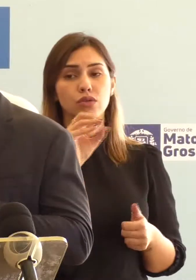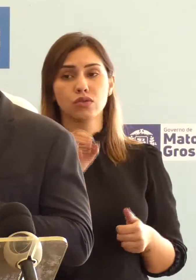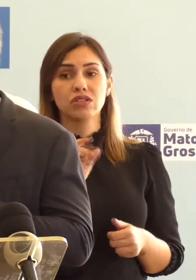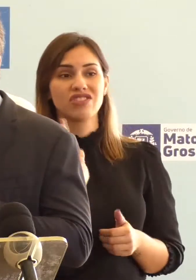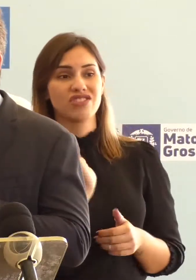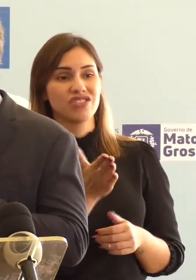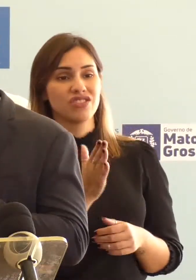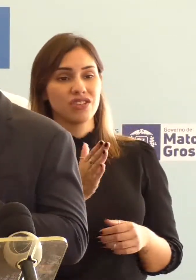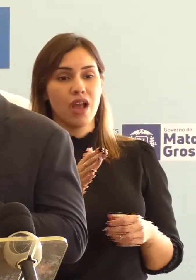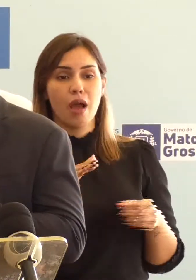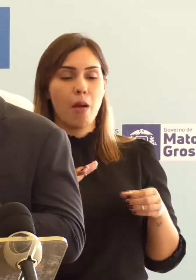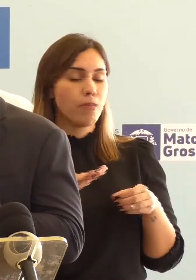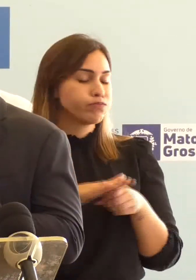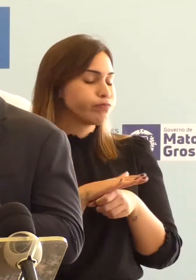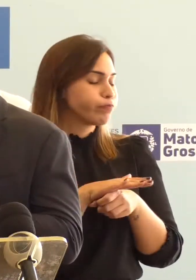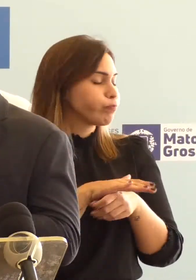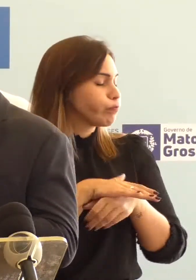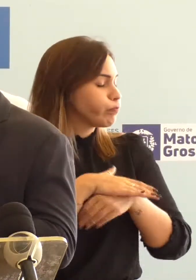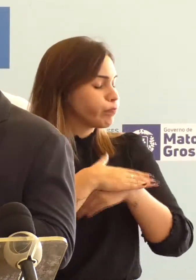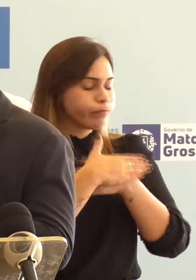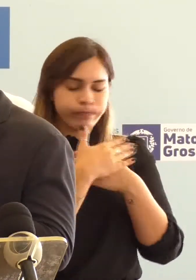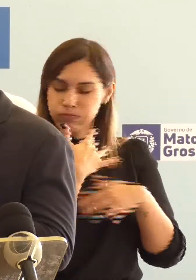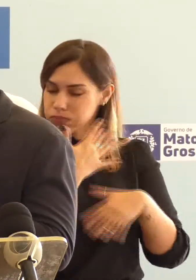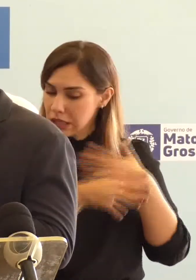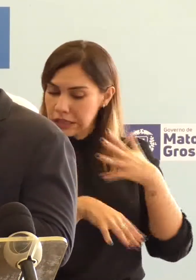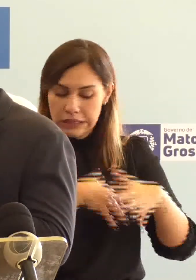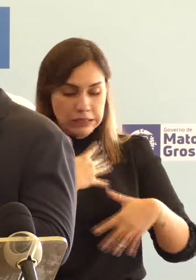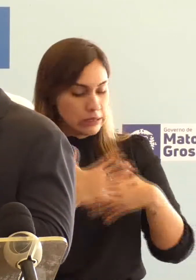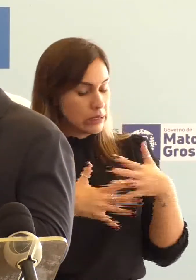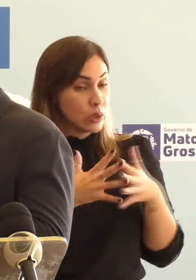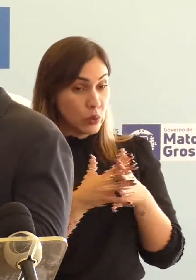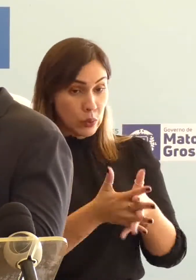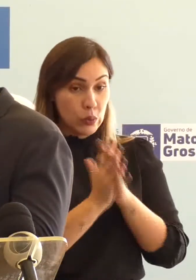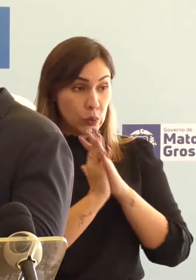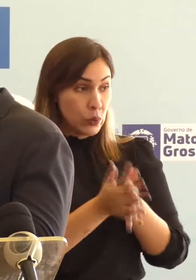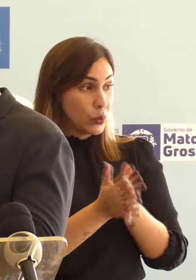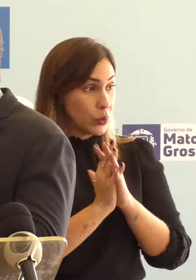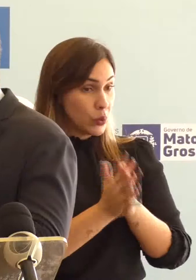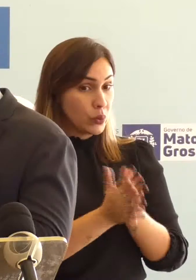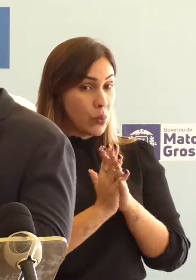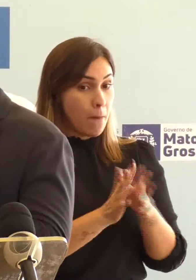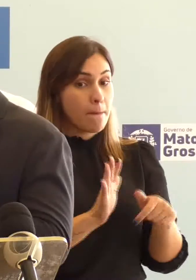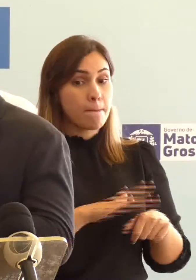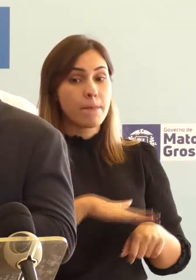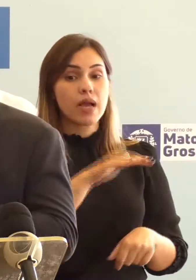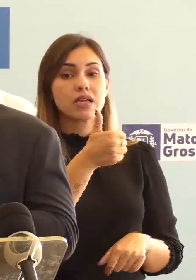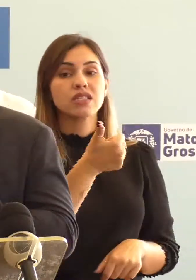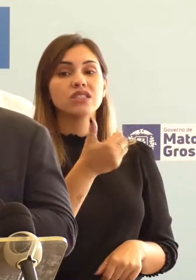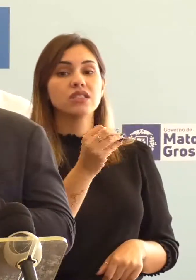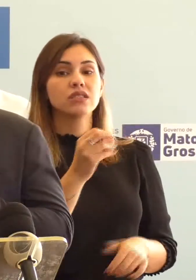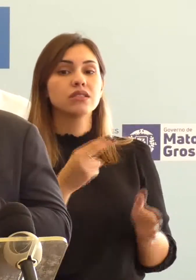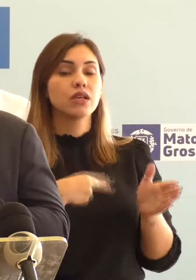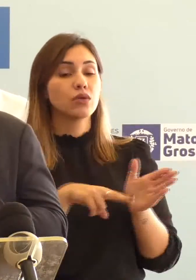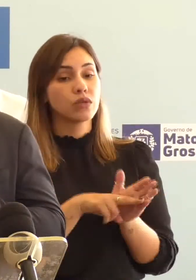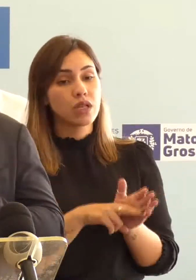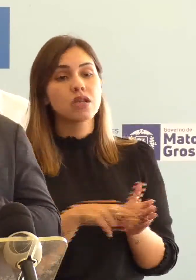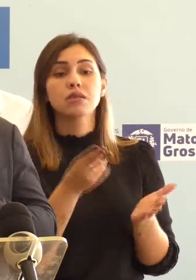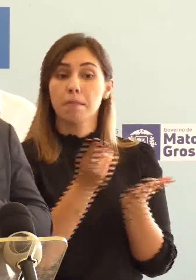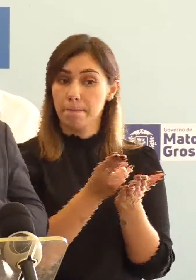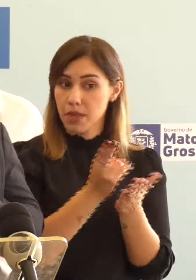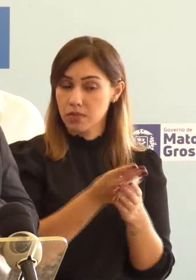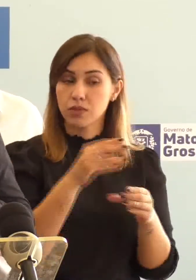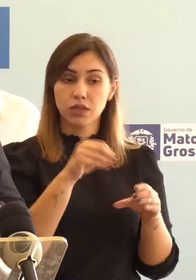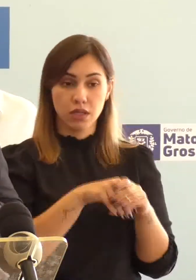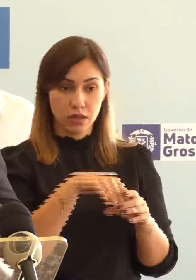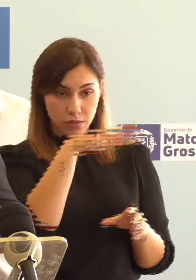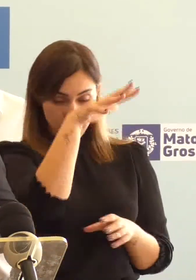sistema deles entrou totalmente em colapso. E hoje nós temos mais de 100 UTIs ainda disponíveis no estado de Mato Grosso. Então nós